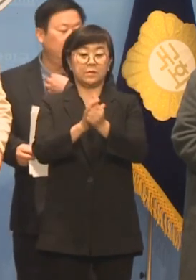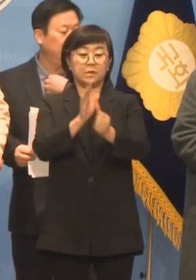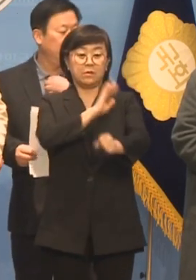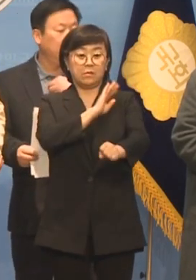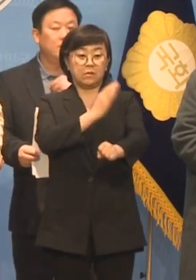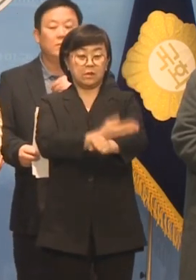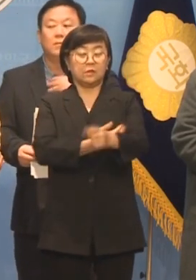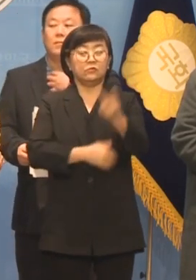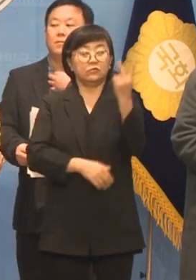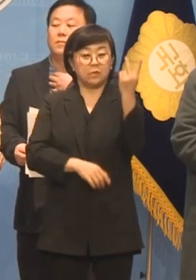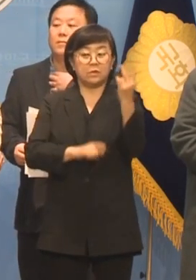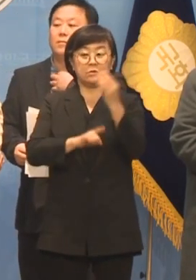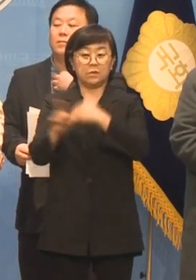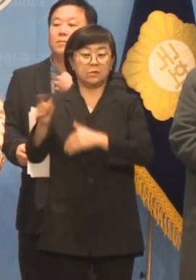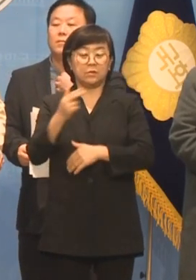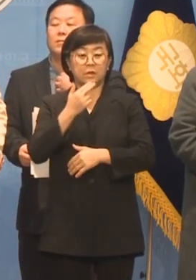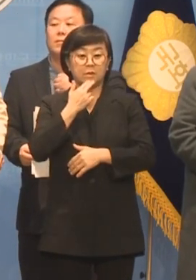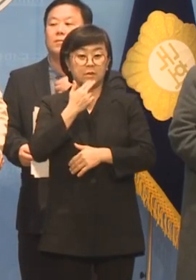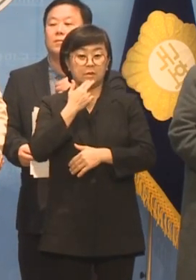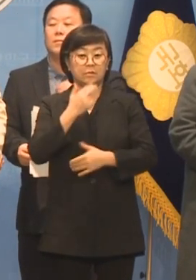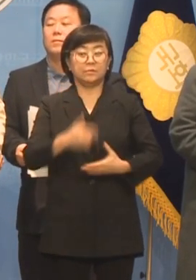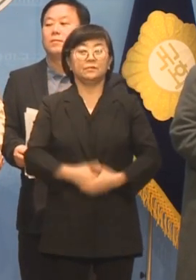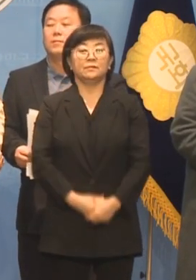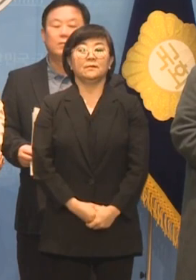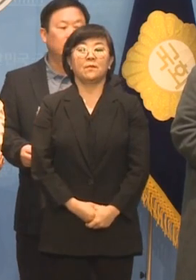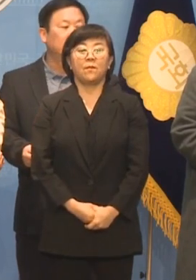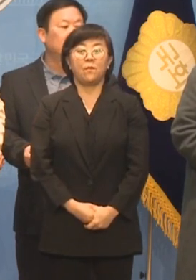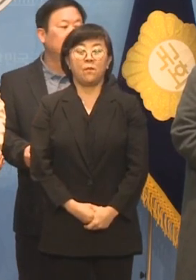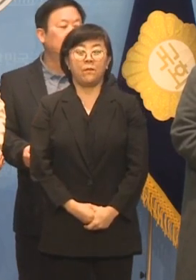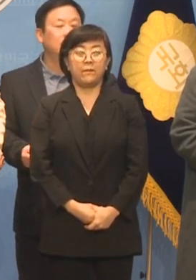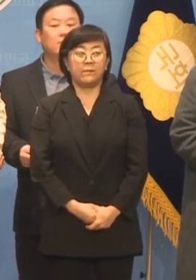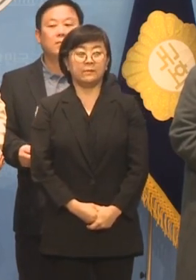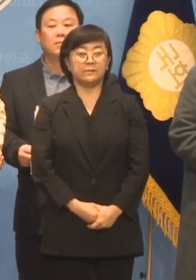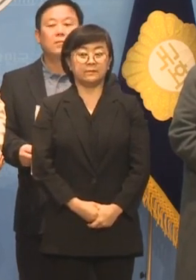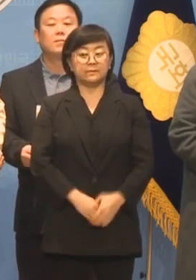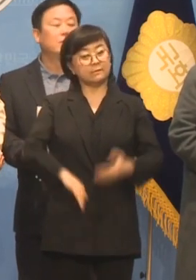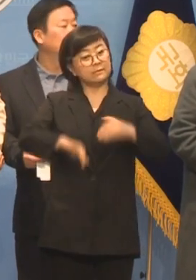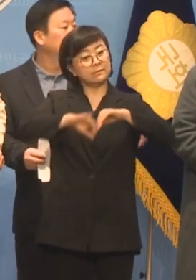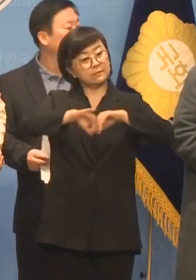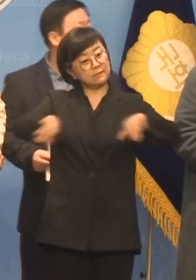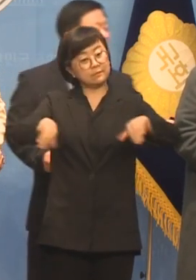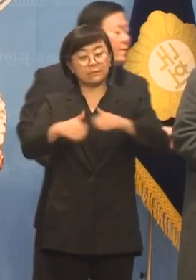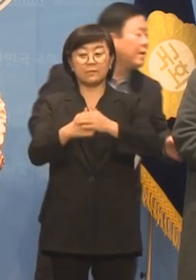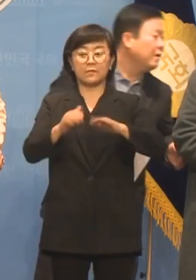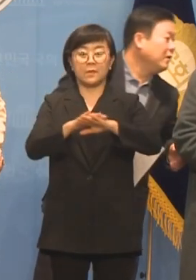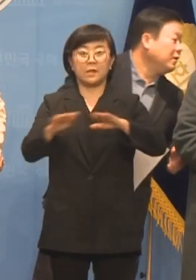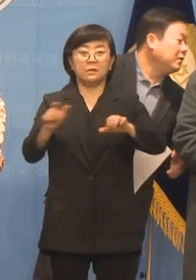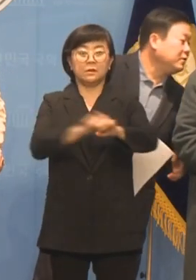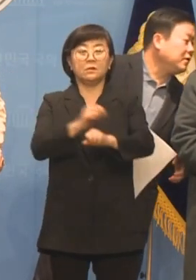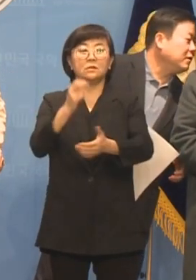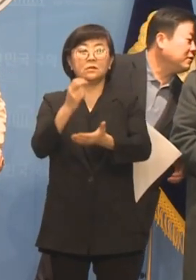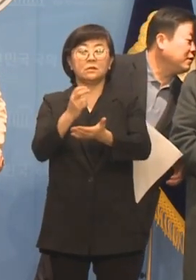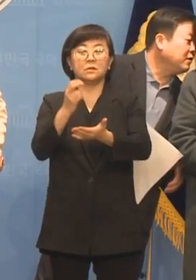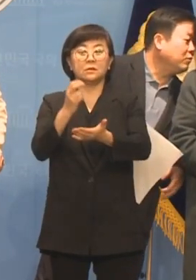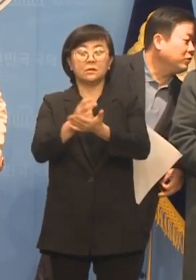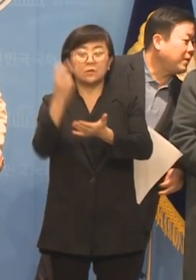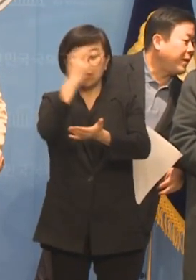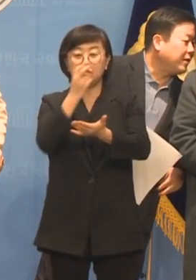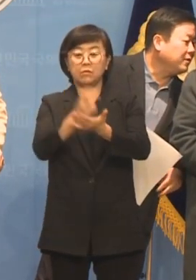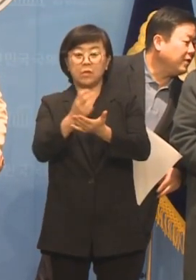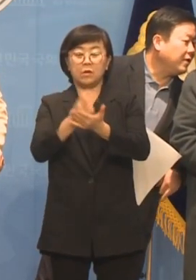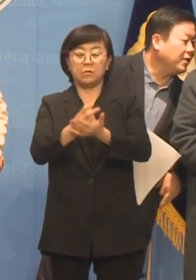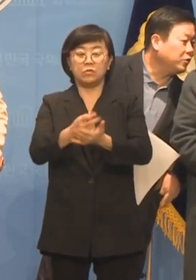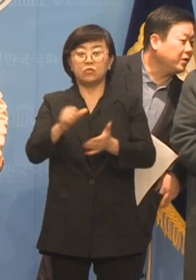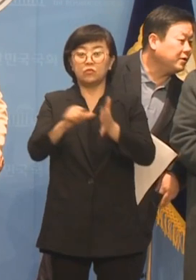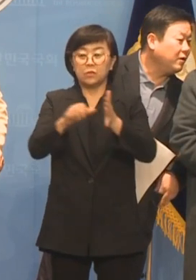권한은 두 가지 이외에는 존재하지 않는다. 이것은 달리 얘기하면 특검법과 명품